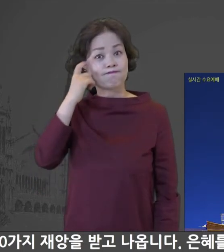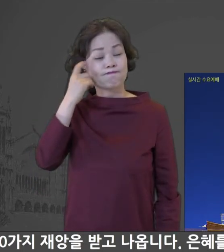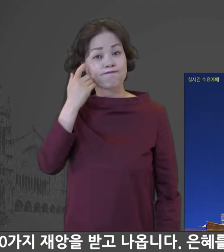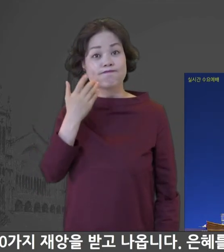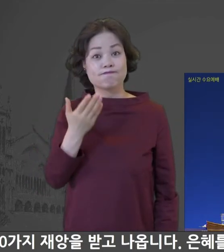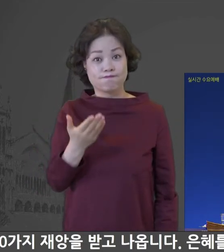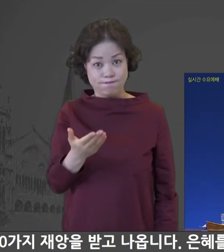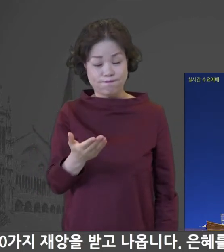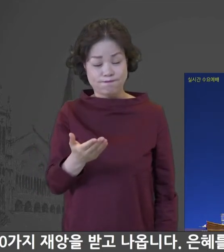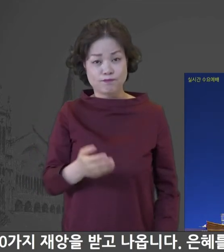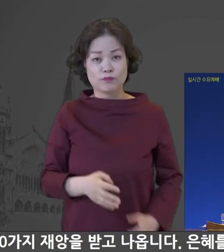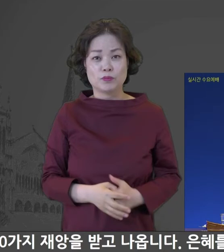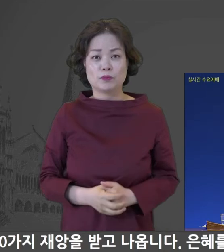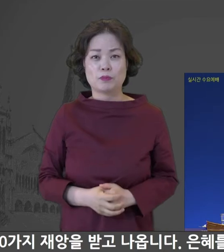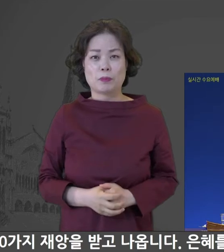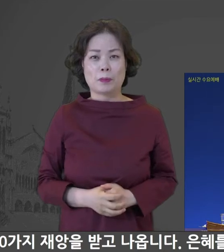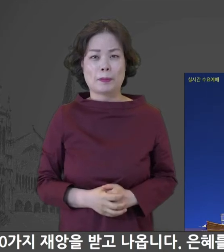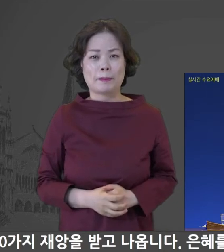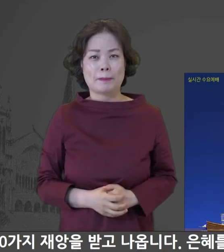생각했을까를 한번 고민해 보았습니다.